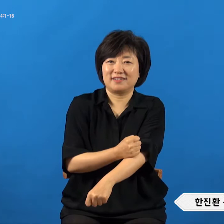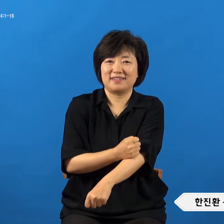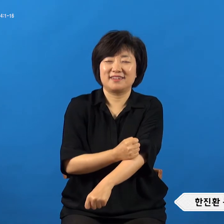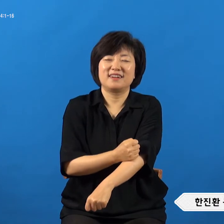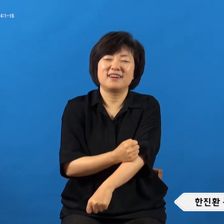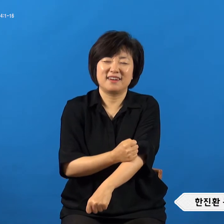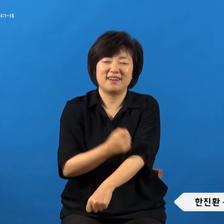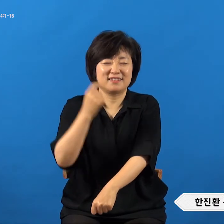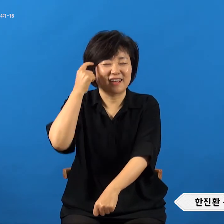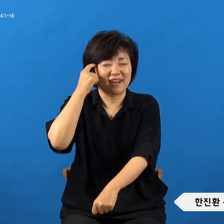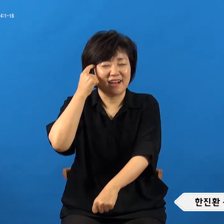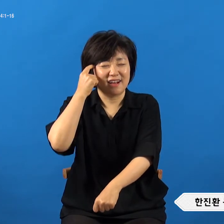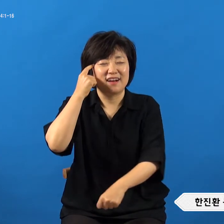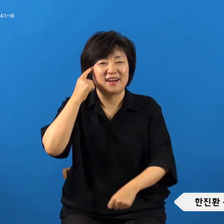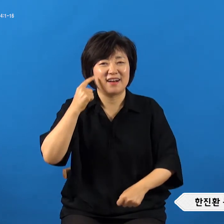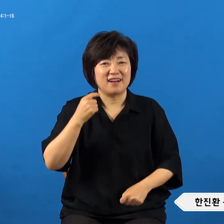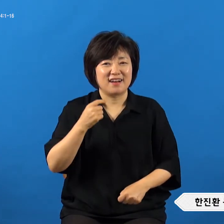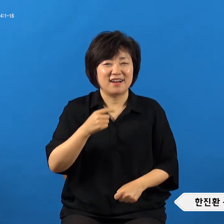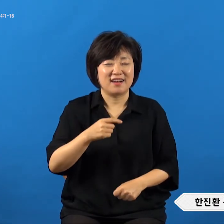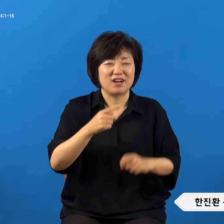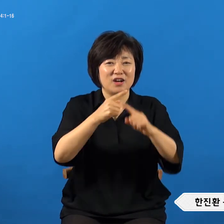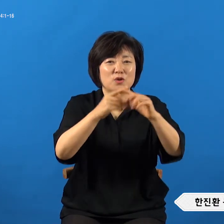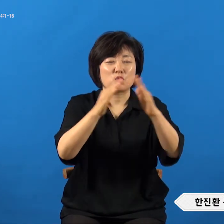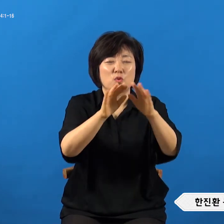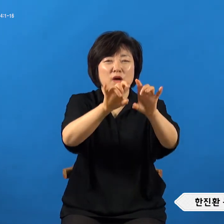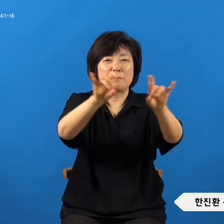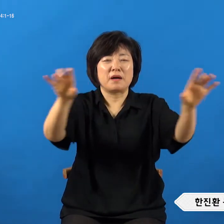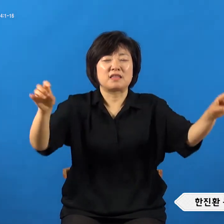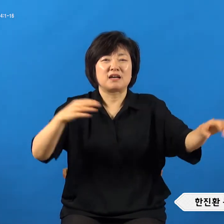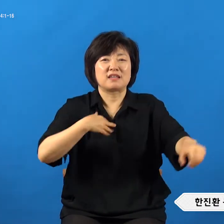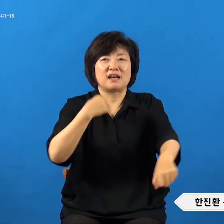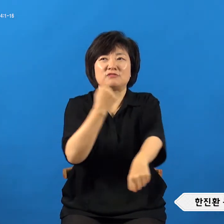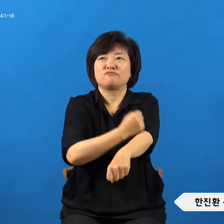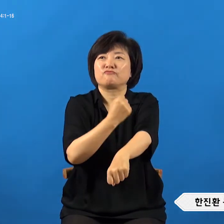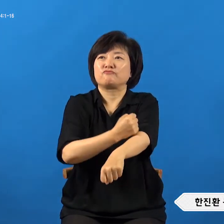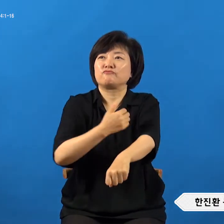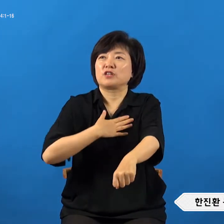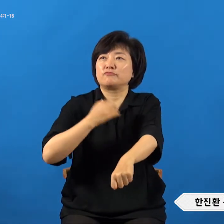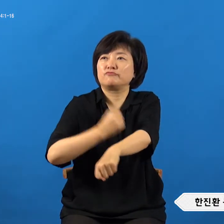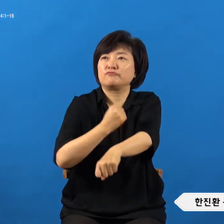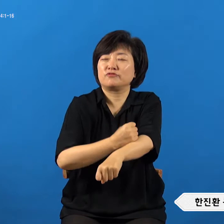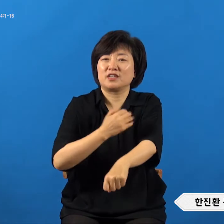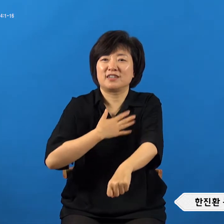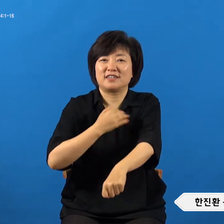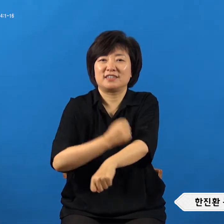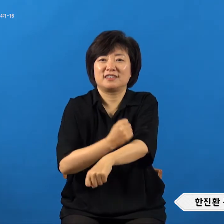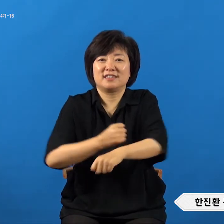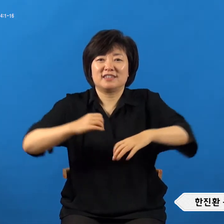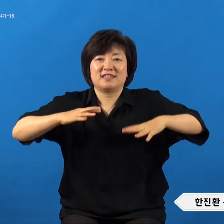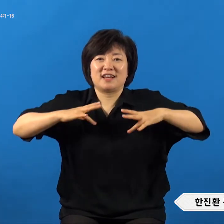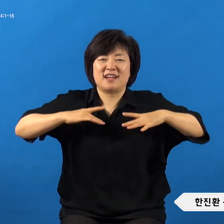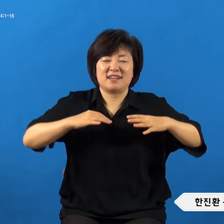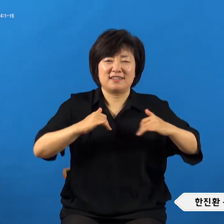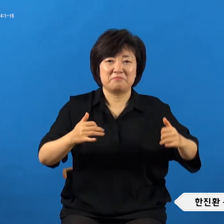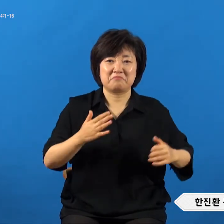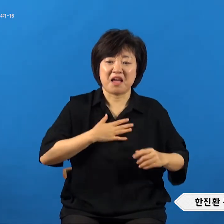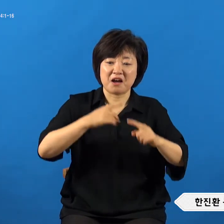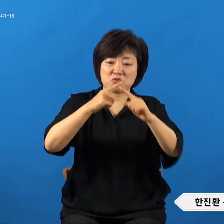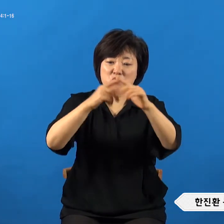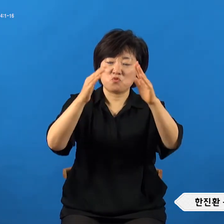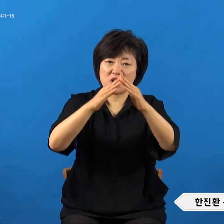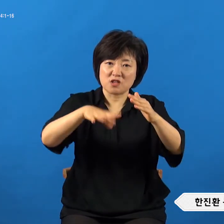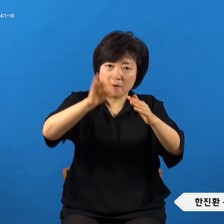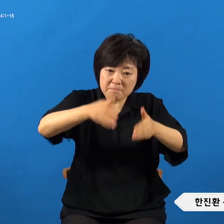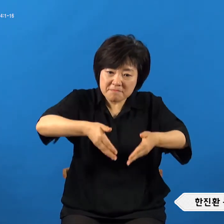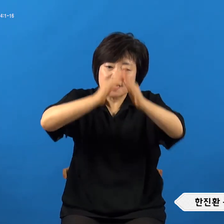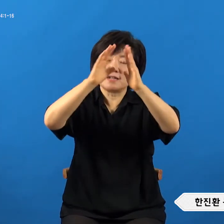쉽습니다. 교회마다 공로의식에 사로잡힌 사람들이 간혹 있지요. 나는 이 교회 개척할